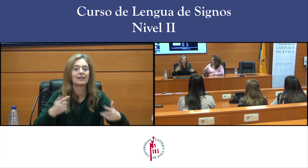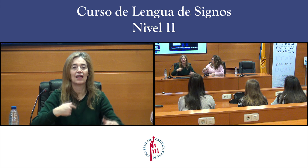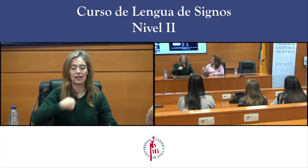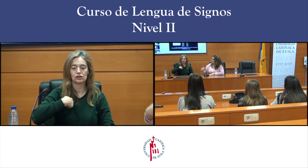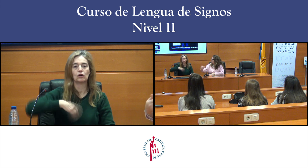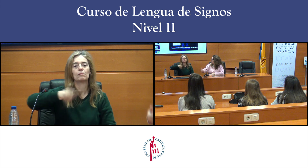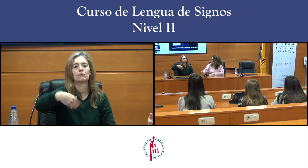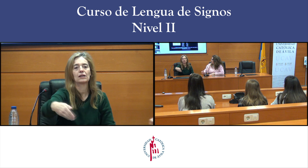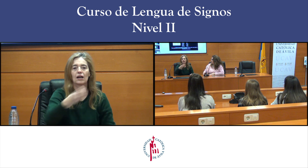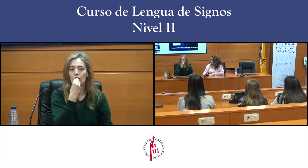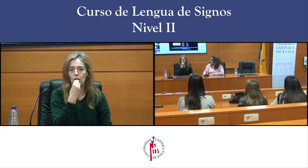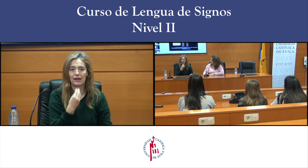yo mañana a comer